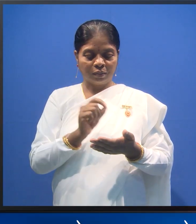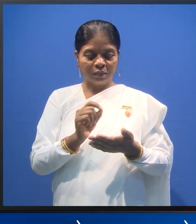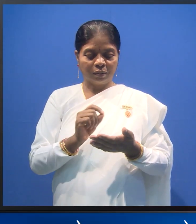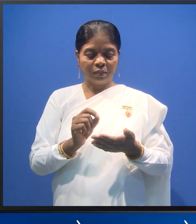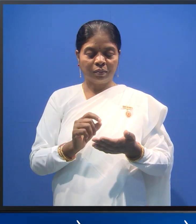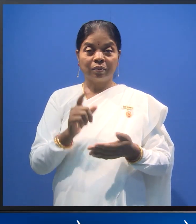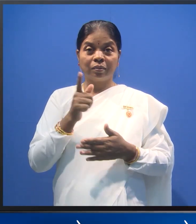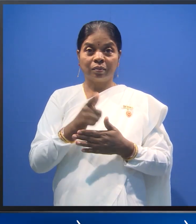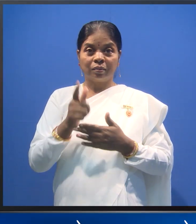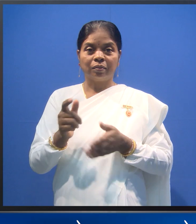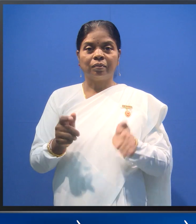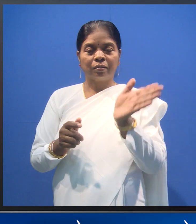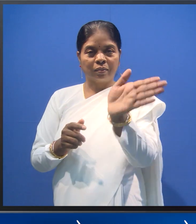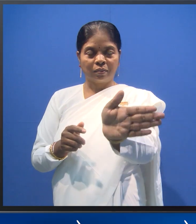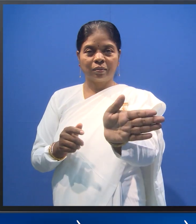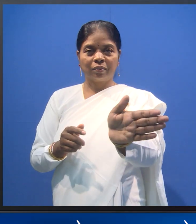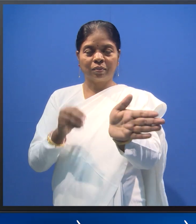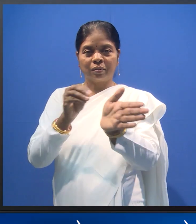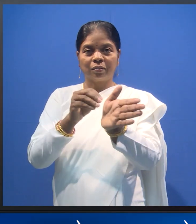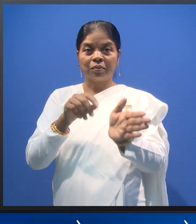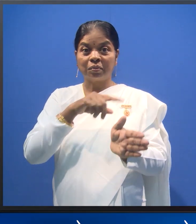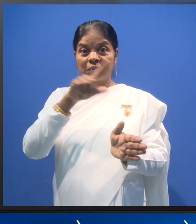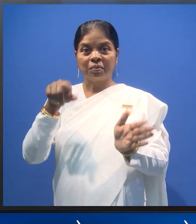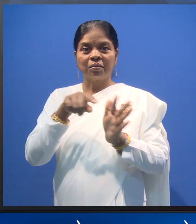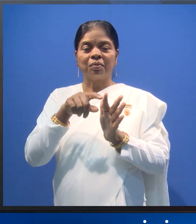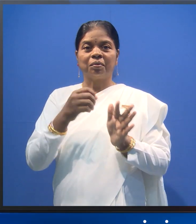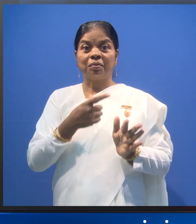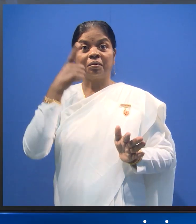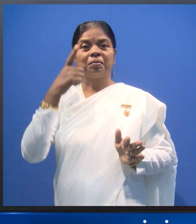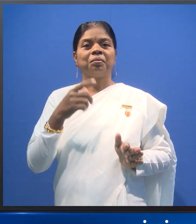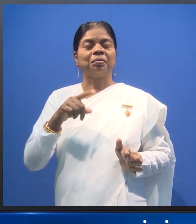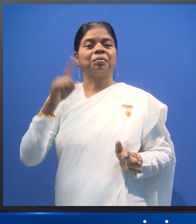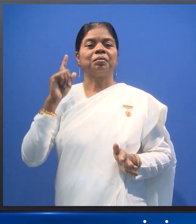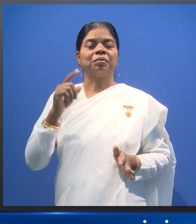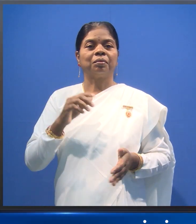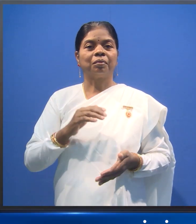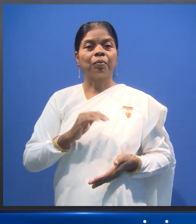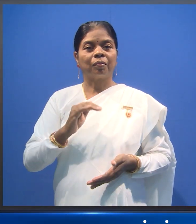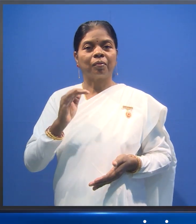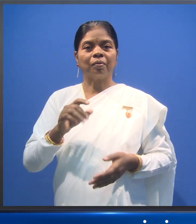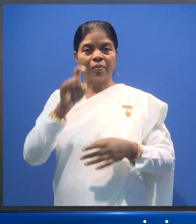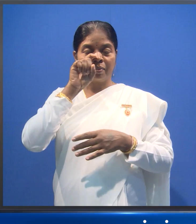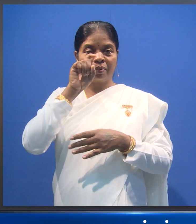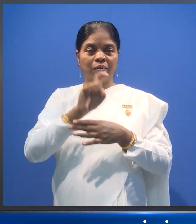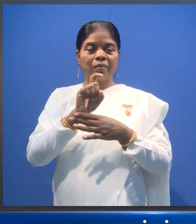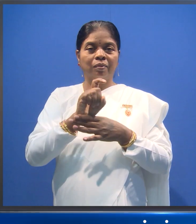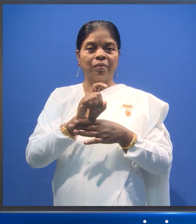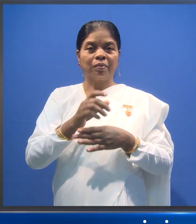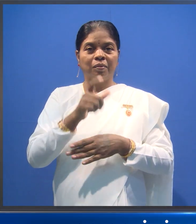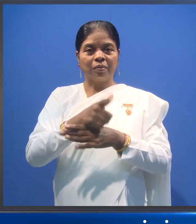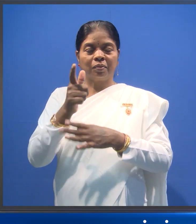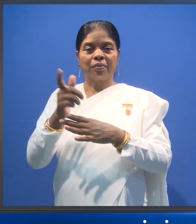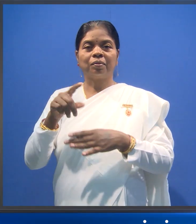लोकांसमोर ठेवल्यावर सगळे आश्चर्यचकित झाले. हळूहळू इंग्लंडमध्ये ते प्रसिद्ध